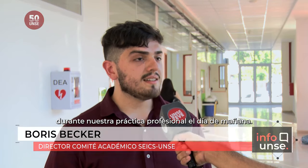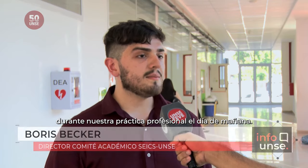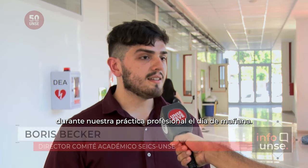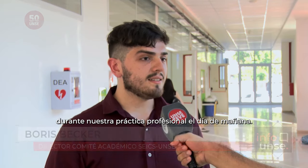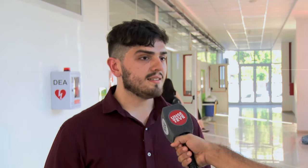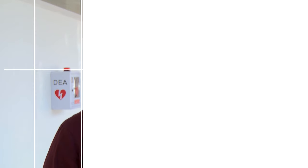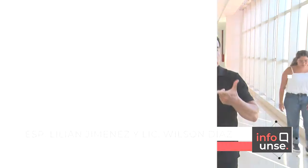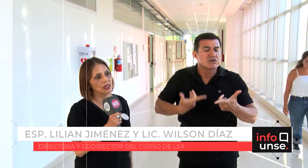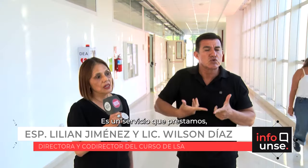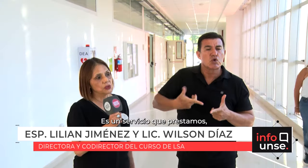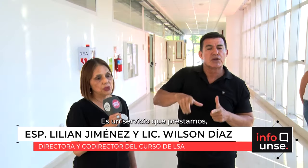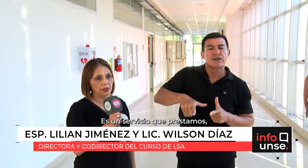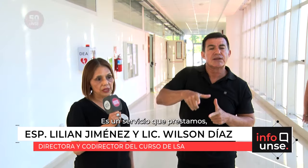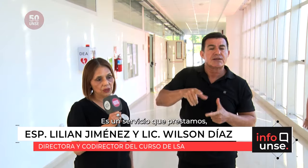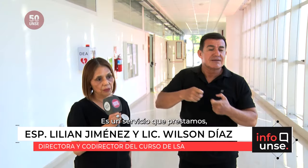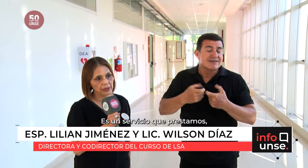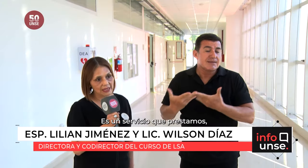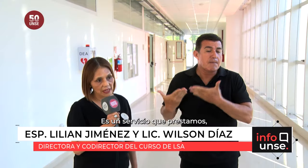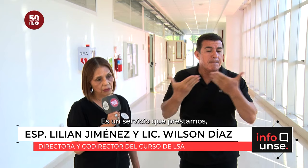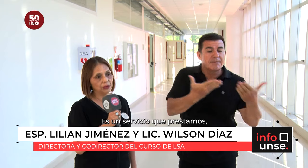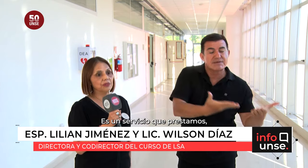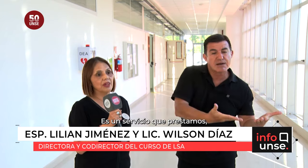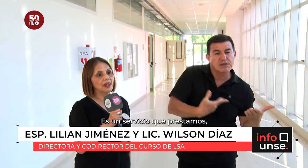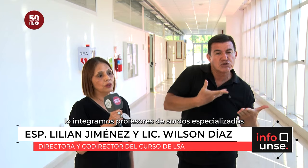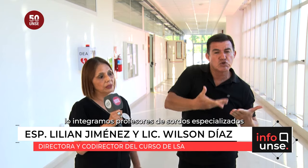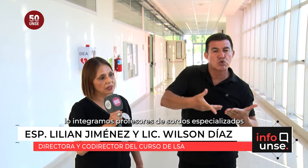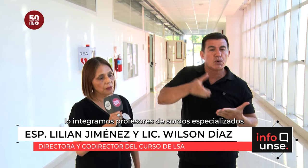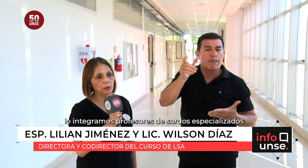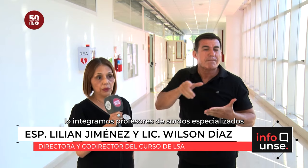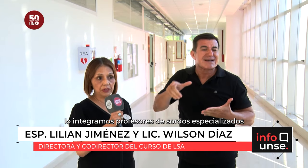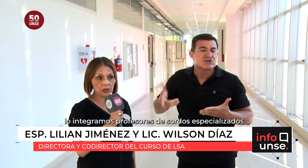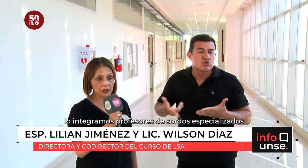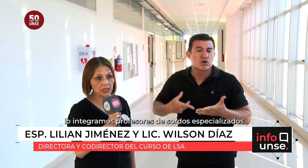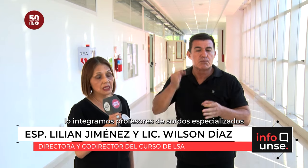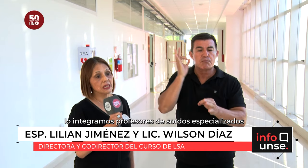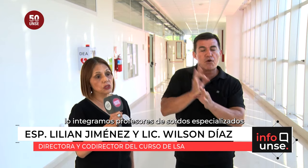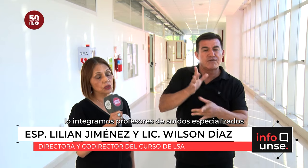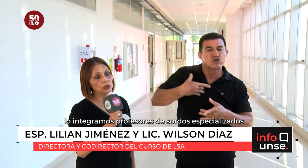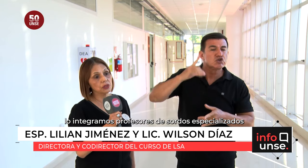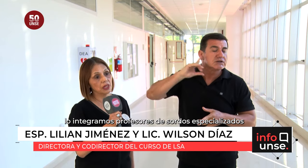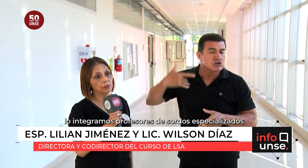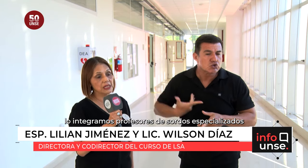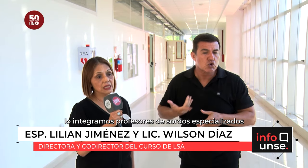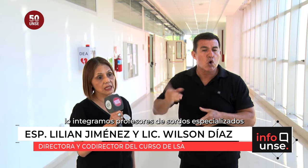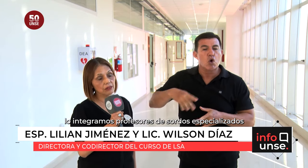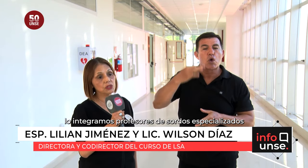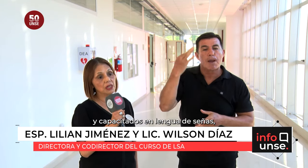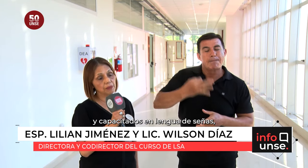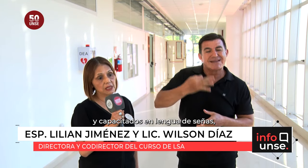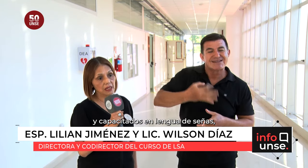de mañana. Es un servicio que prestamos, lo integramos profesores de sordos especializados y